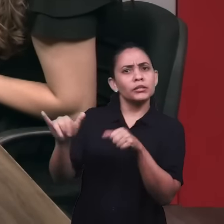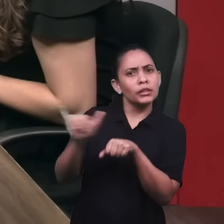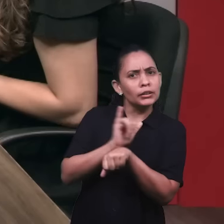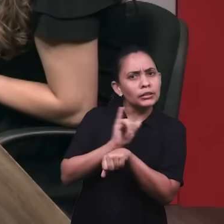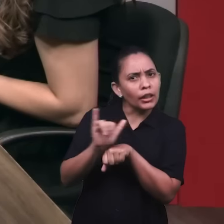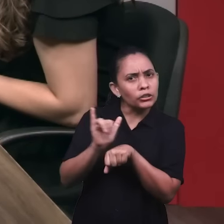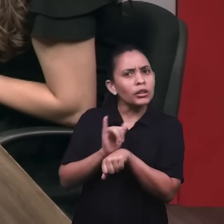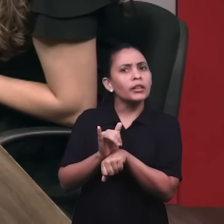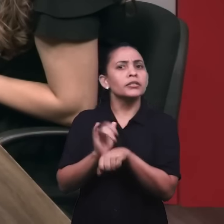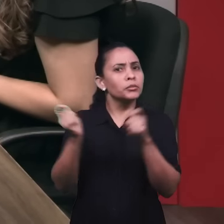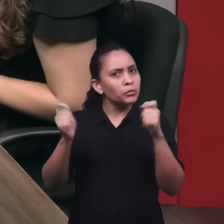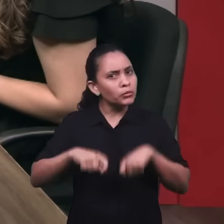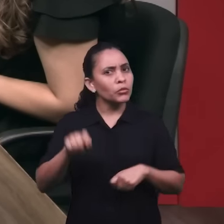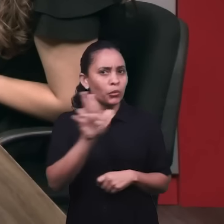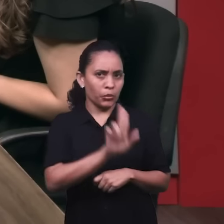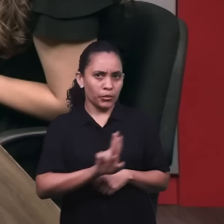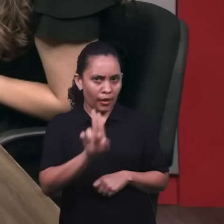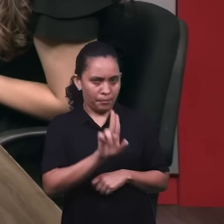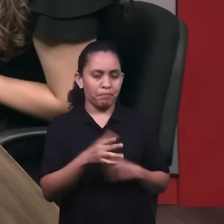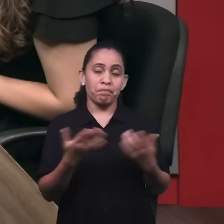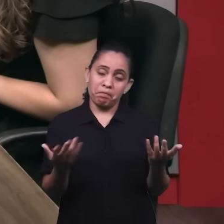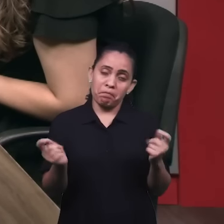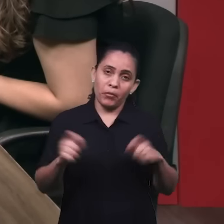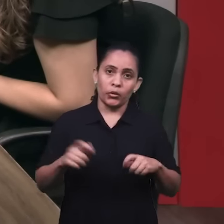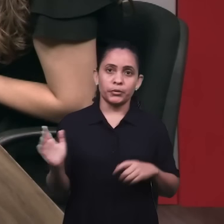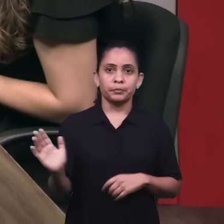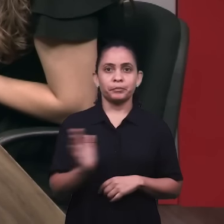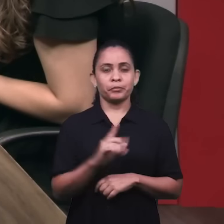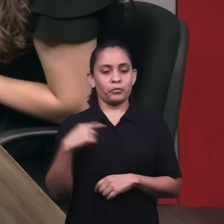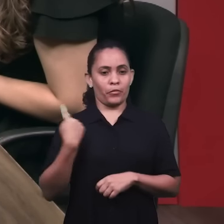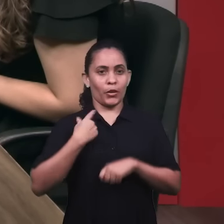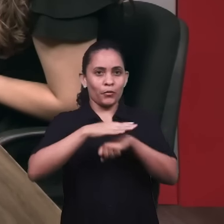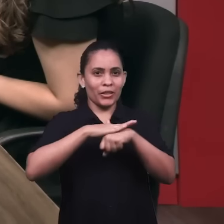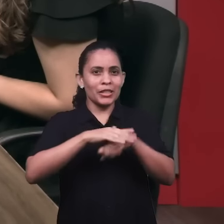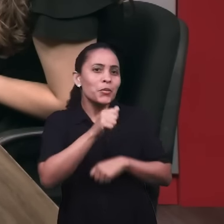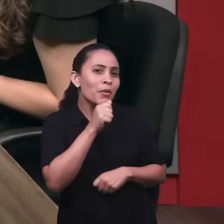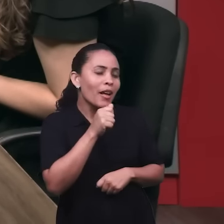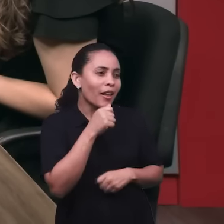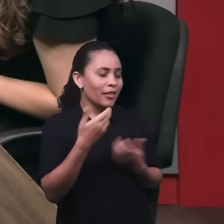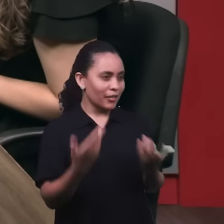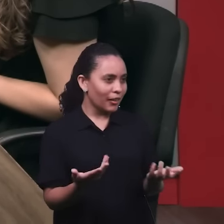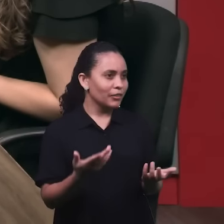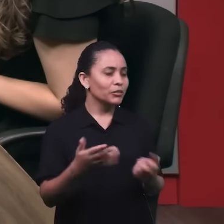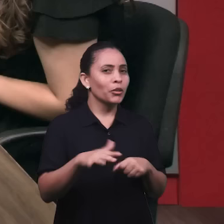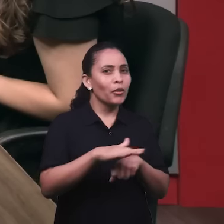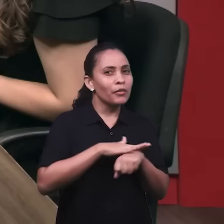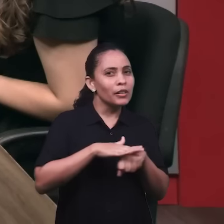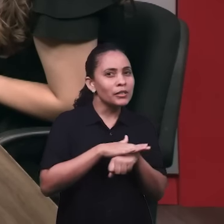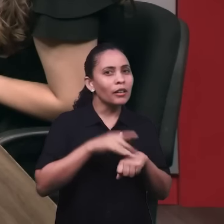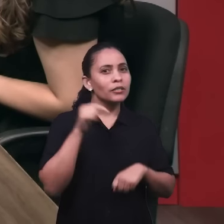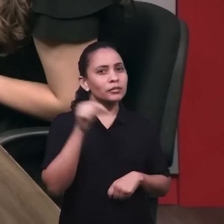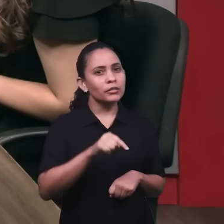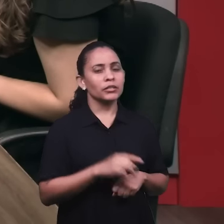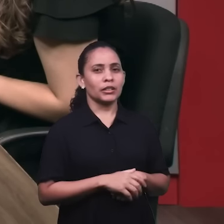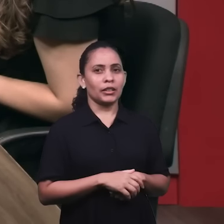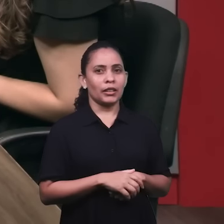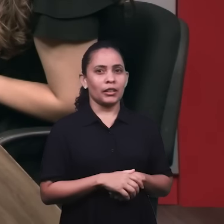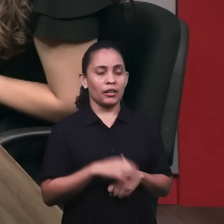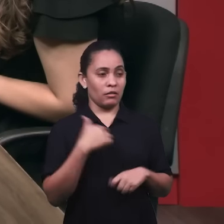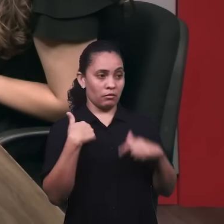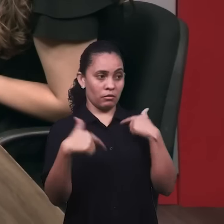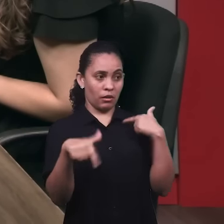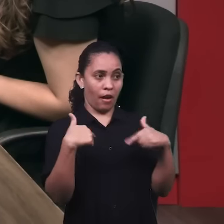né? Que dá para a gente utilizar. Porque que nem, a gente estava conversando, né, Alan, sobre os convidados, até que você fez um serviço, o Alan,